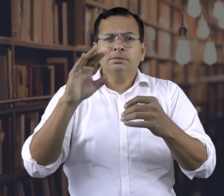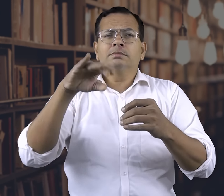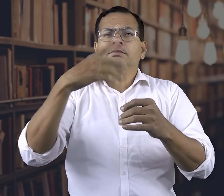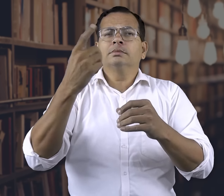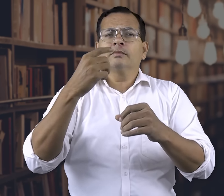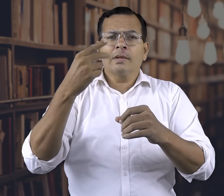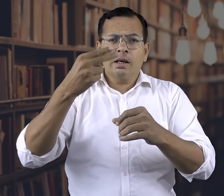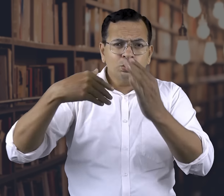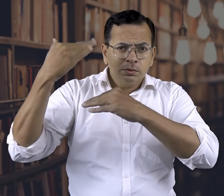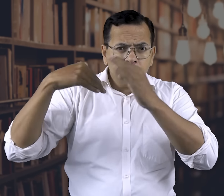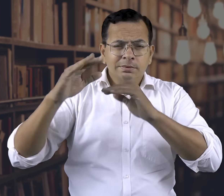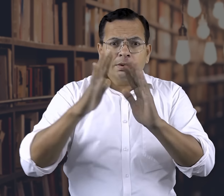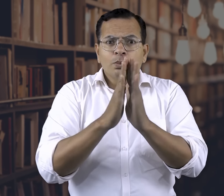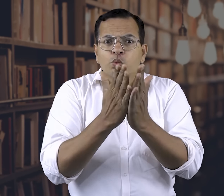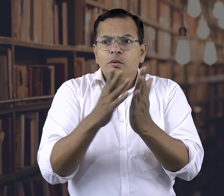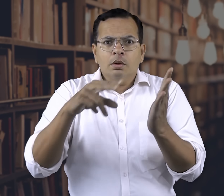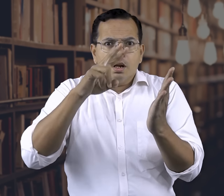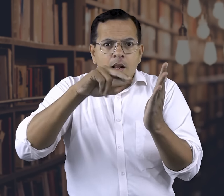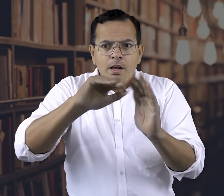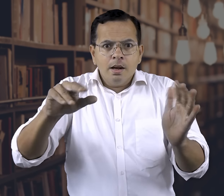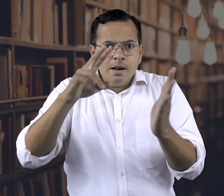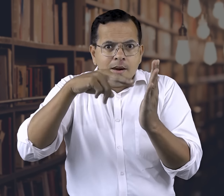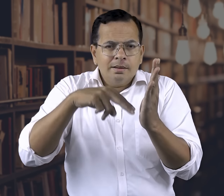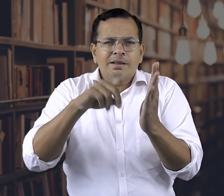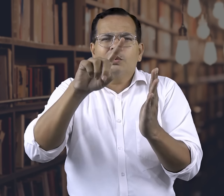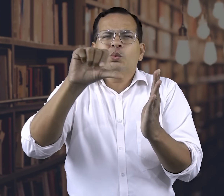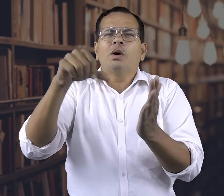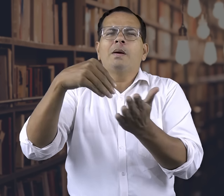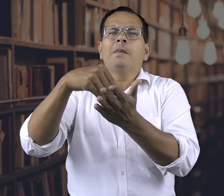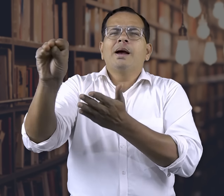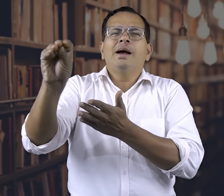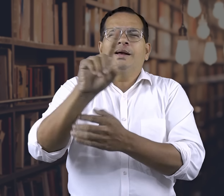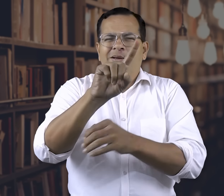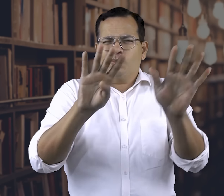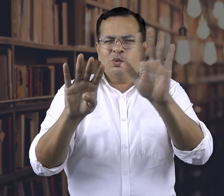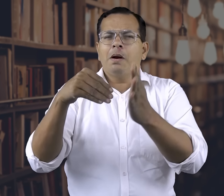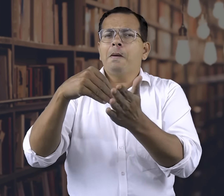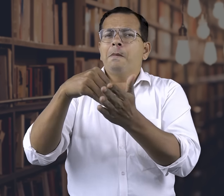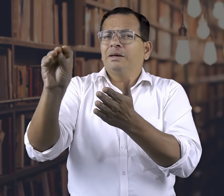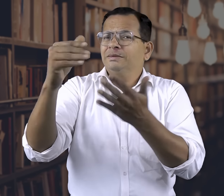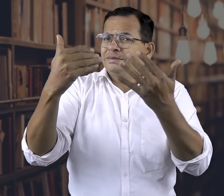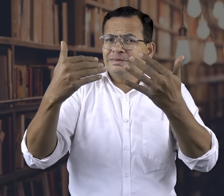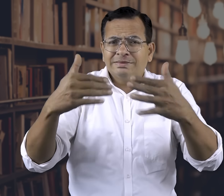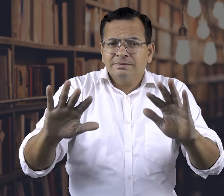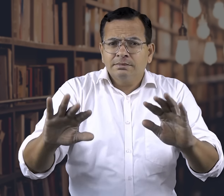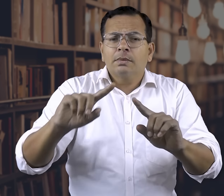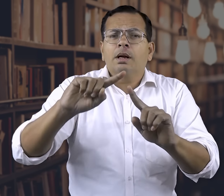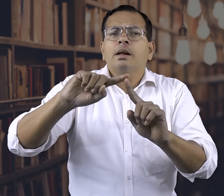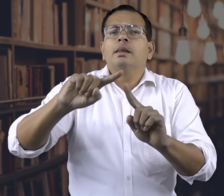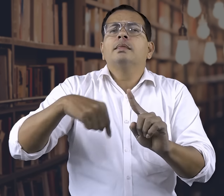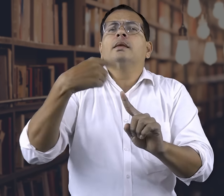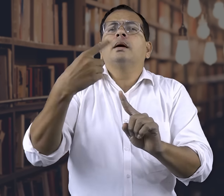इतिहास ऐसी अलग-अलग किताबें है जो कि बच्चों के लिए बहुत लाबदा हो गए सिर्फ इसके लिए आपको 199 रुपए का शुल्ख दना है